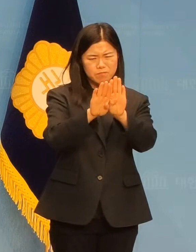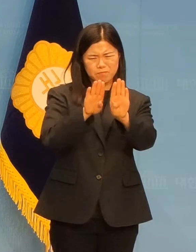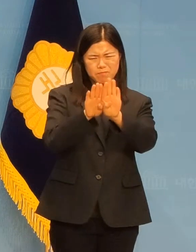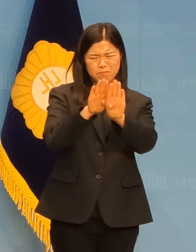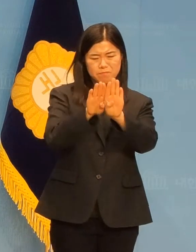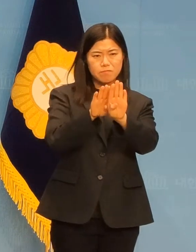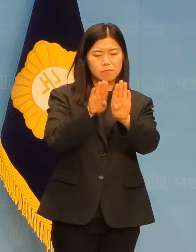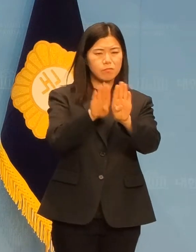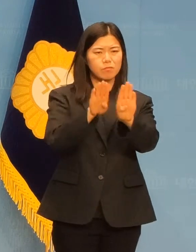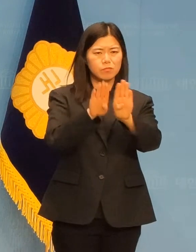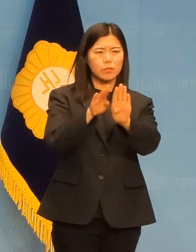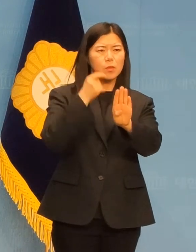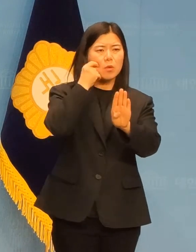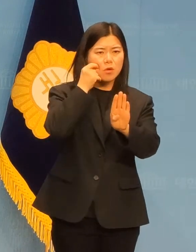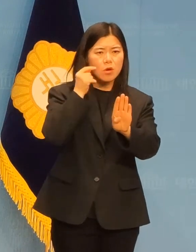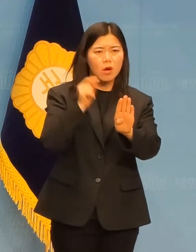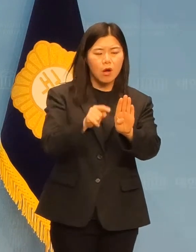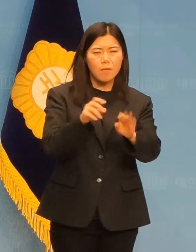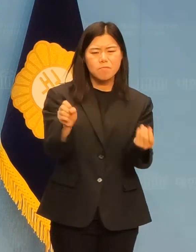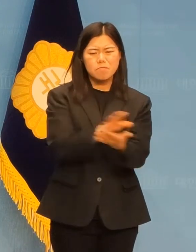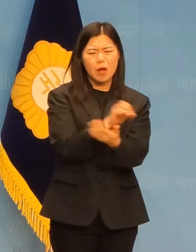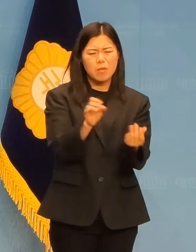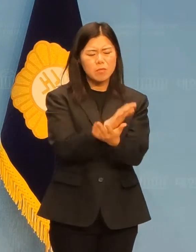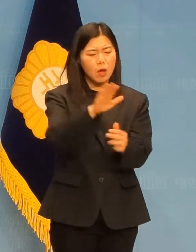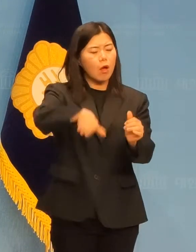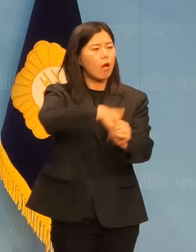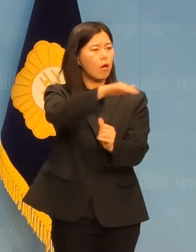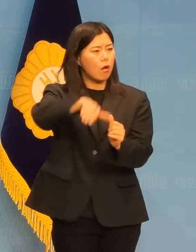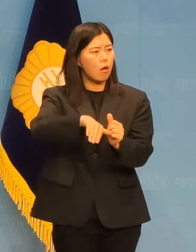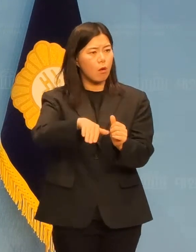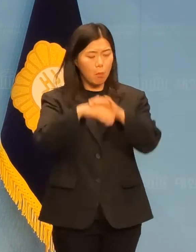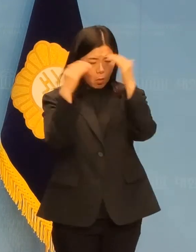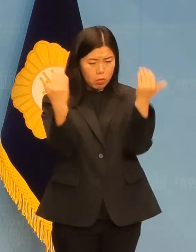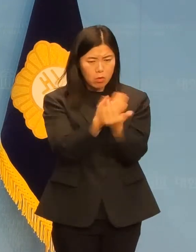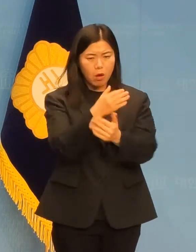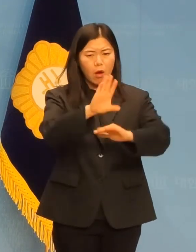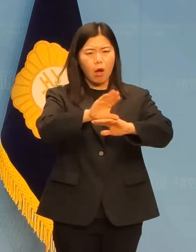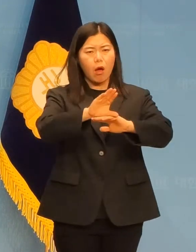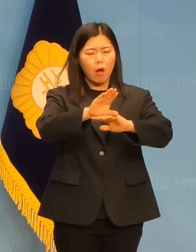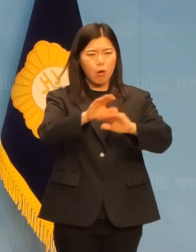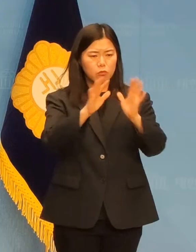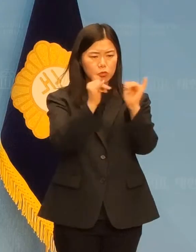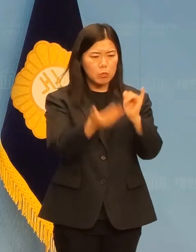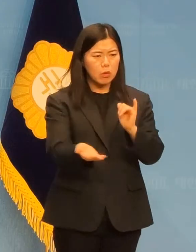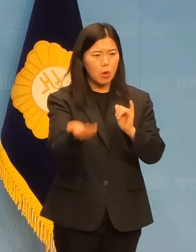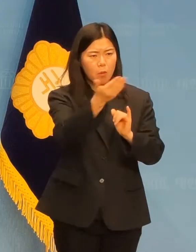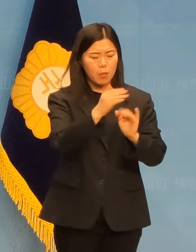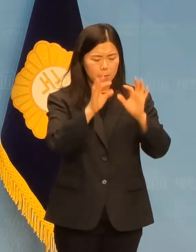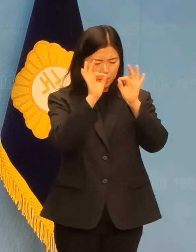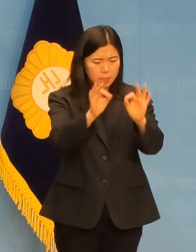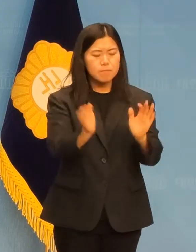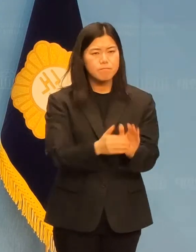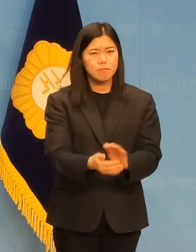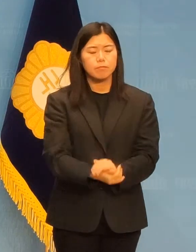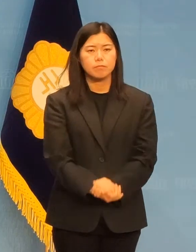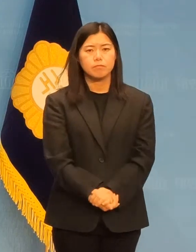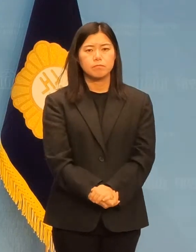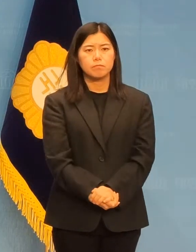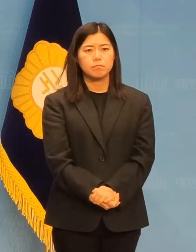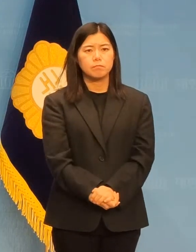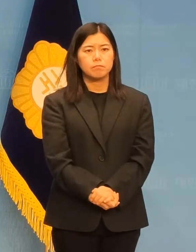그 폭력적인 현장이 온 세상에, 온 국민에게 다 전달되었는데,